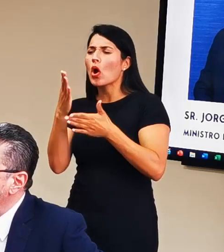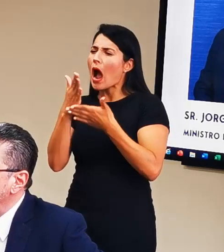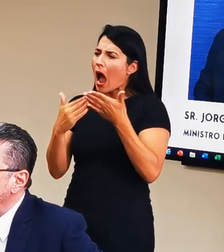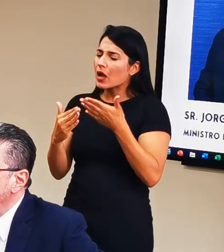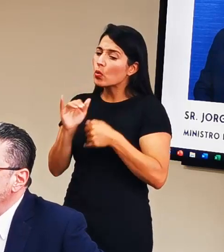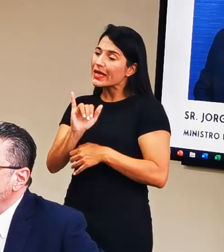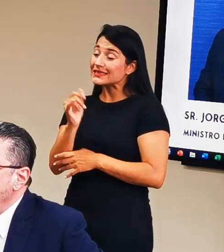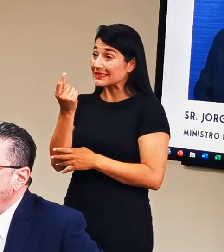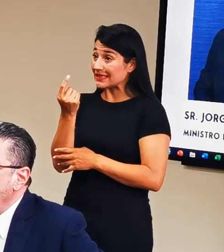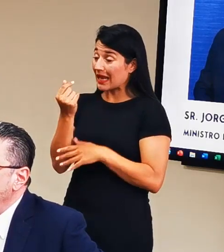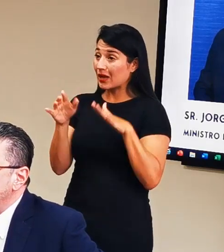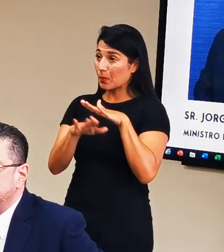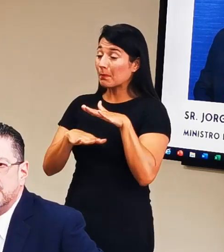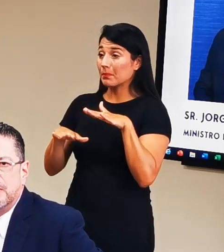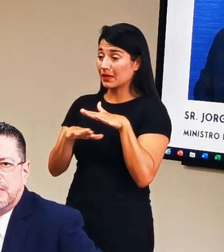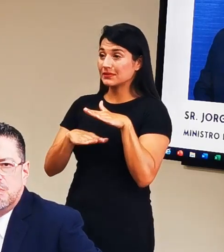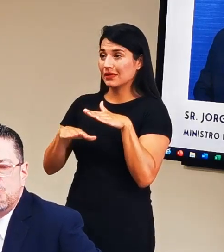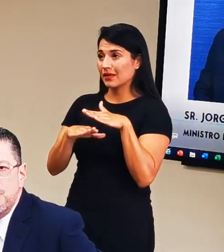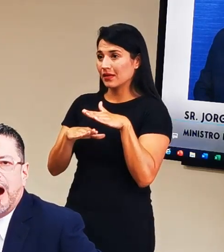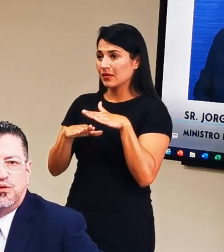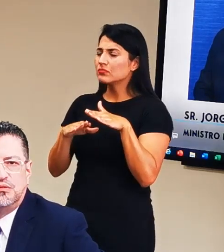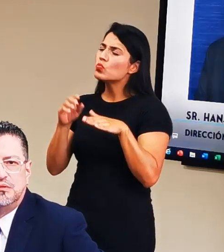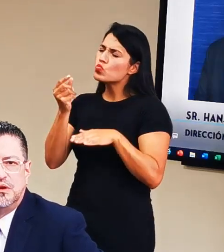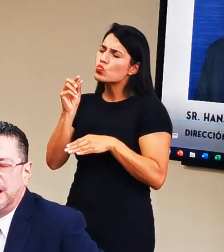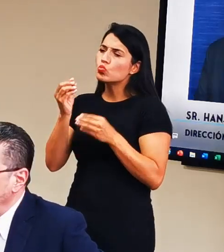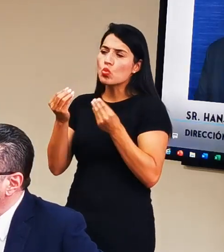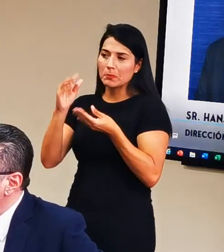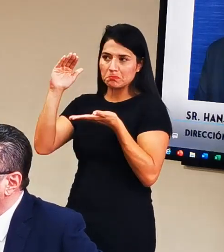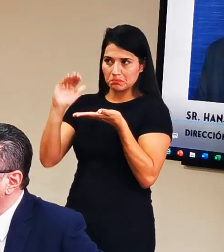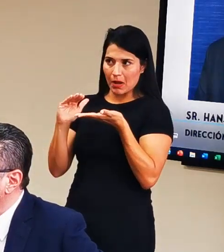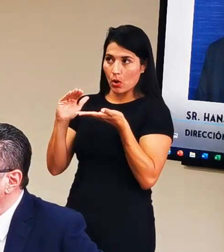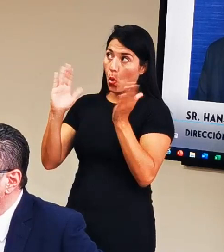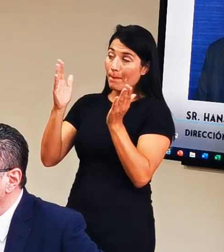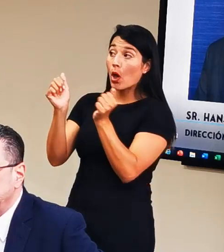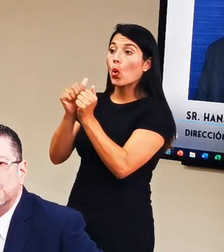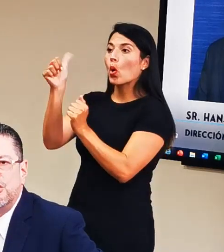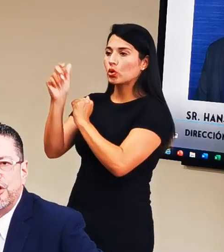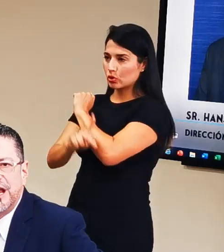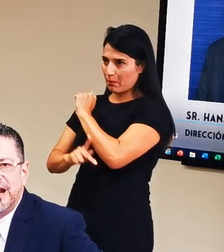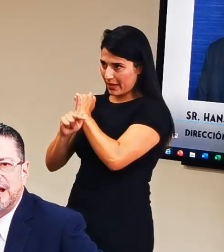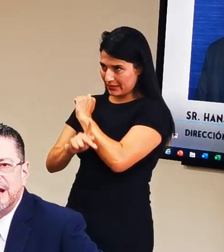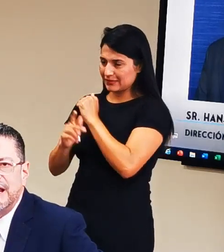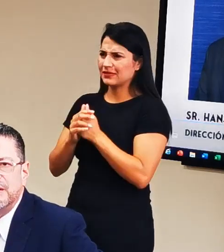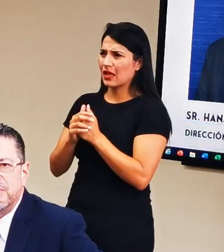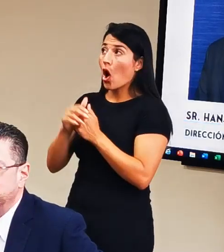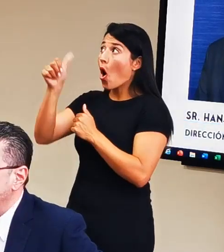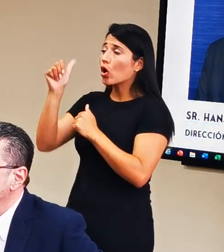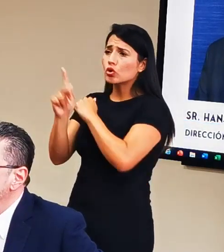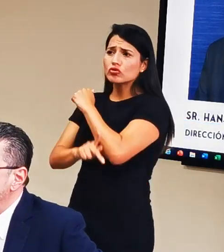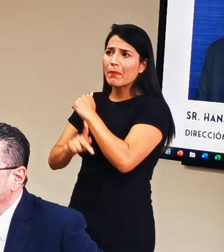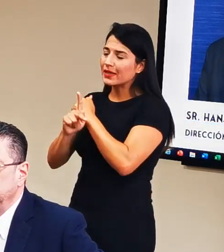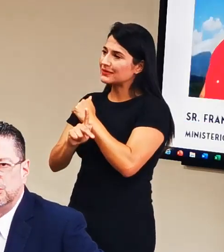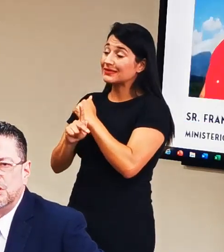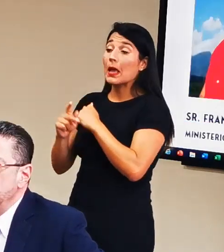1 millón algo de colones, salario base, es muy bajo. En todas partes del mundo los jerarcas ganan